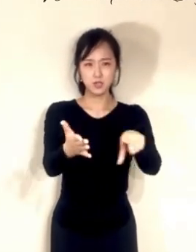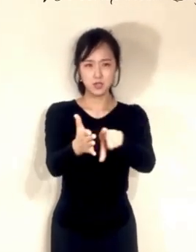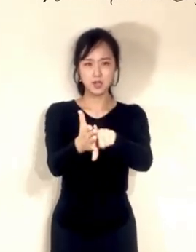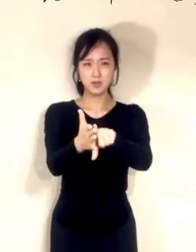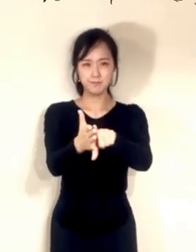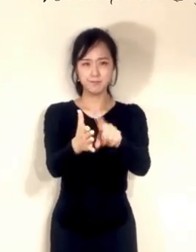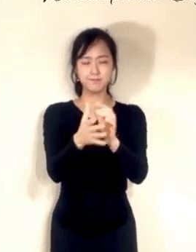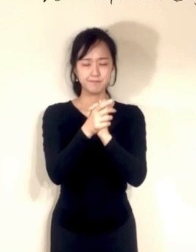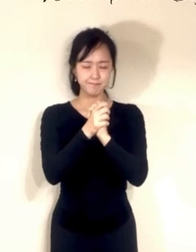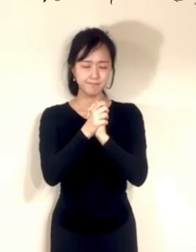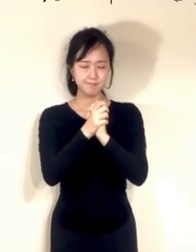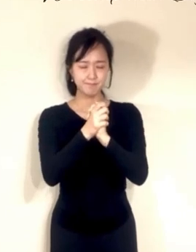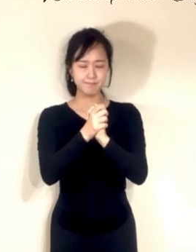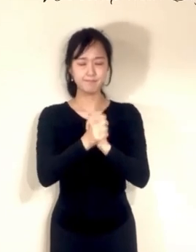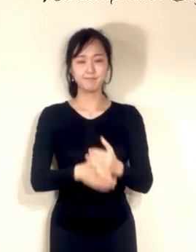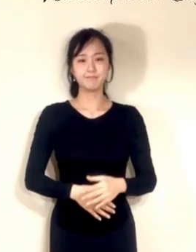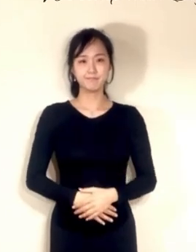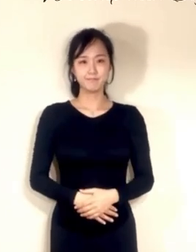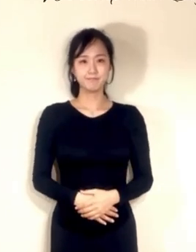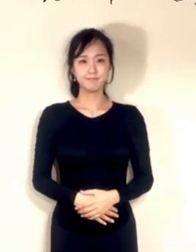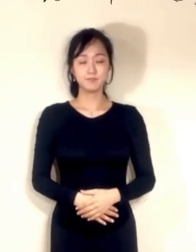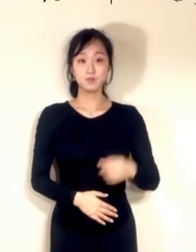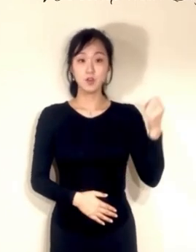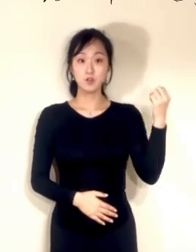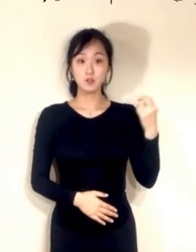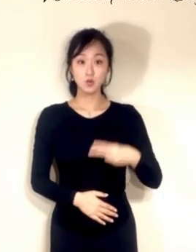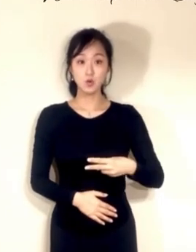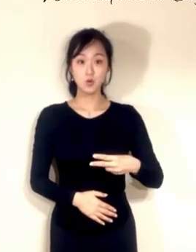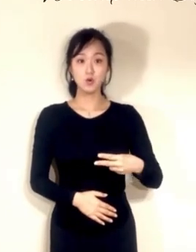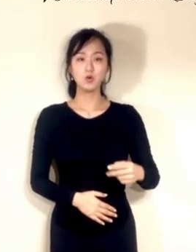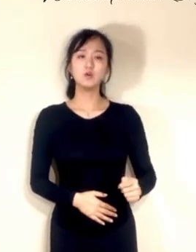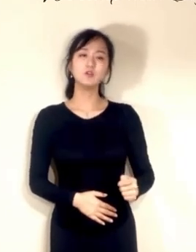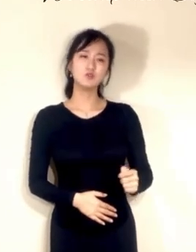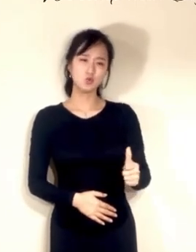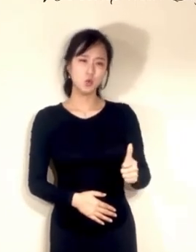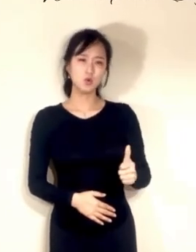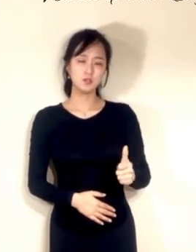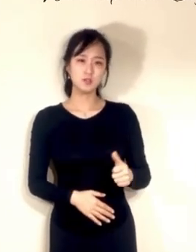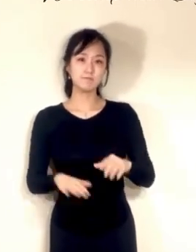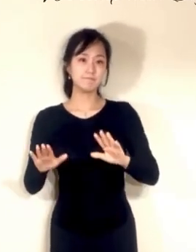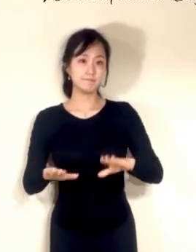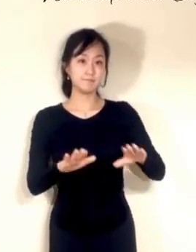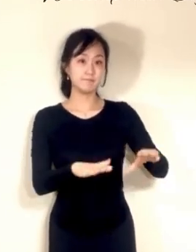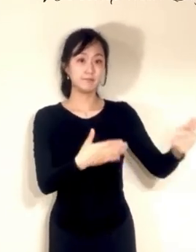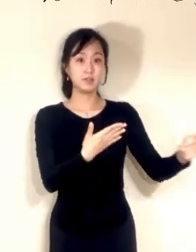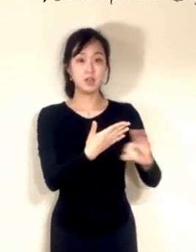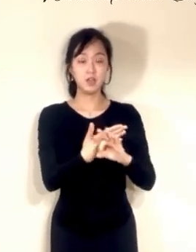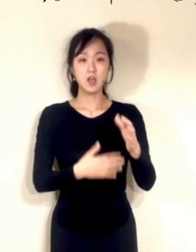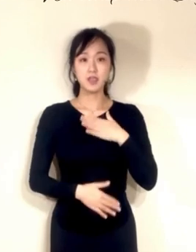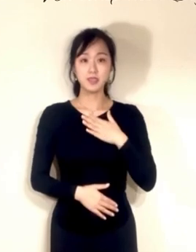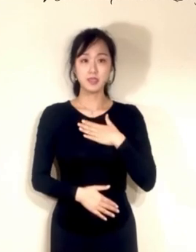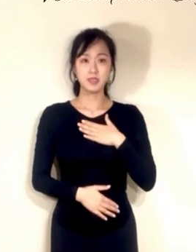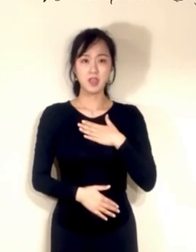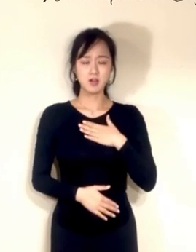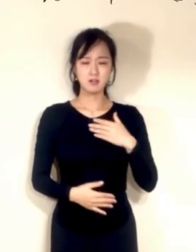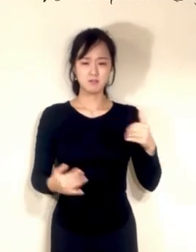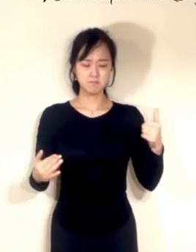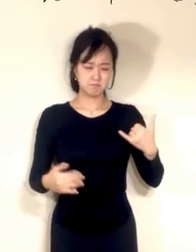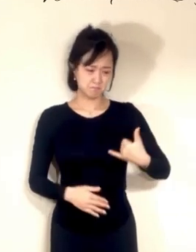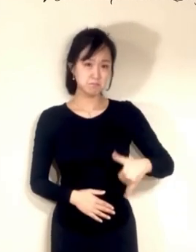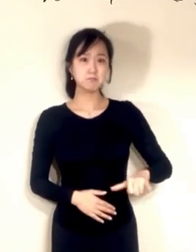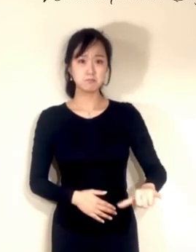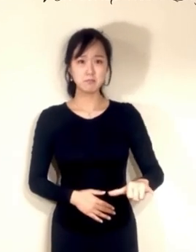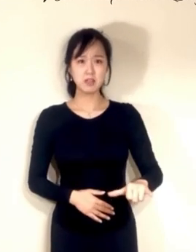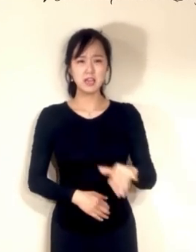해주세요. 그리고 나서 조금 시간이 지나면 내 아들이, 내 딸이 장가를 가지